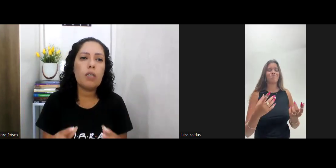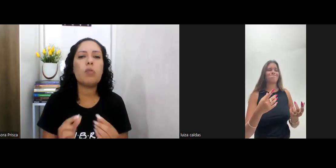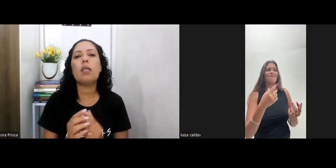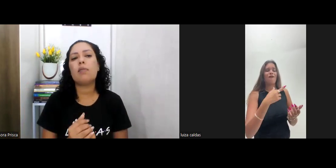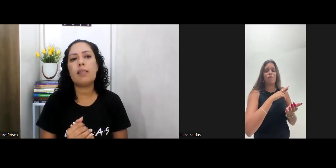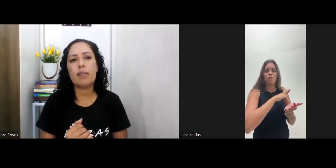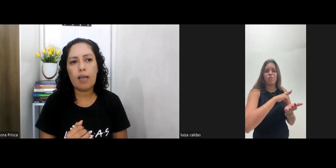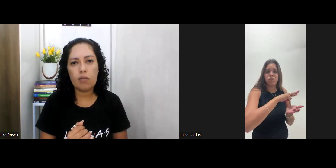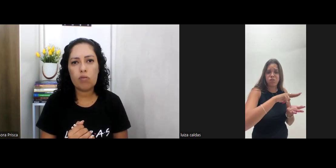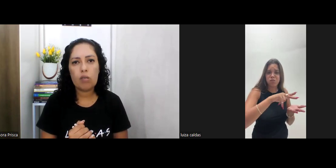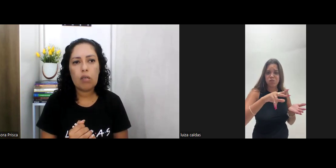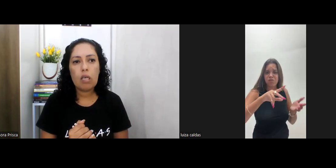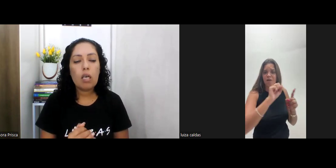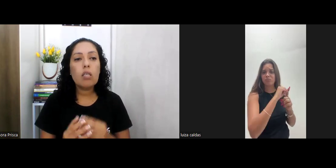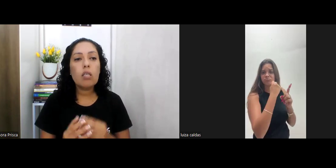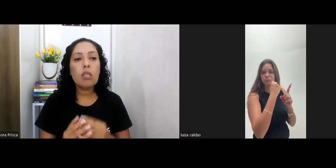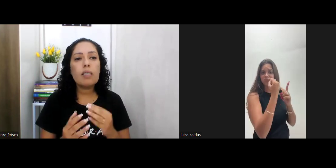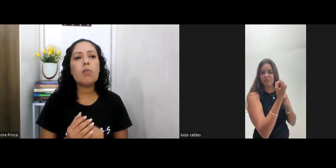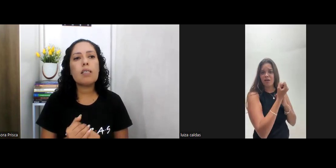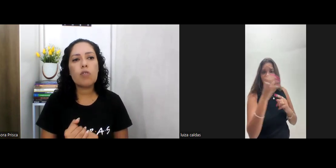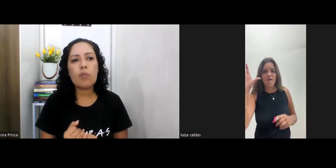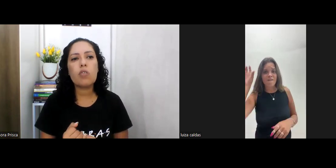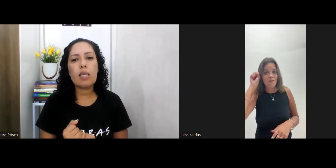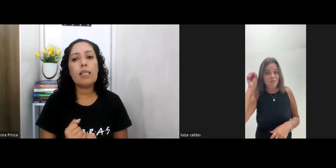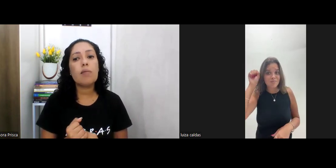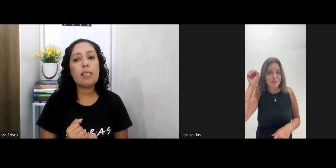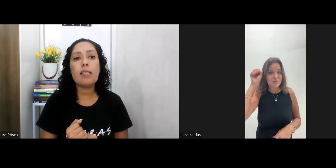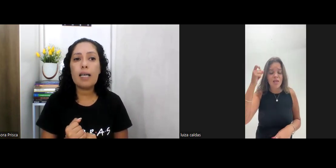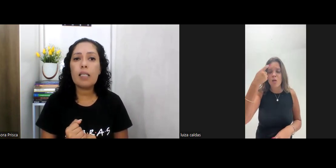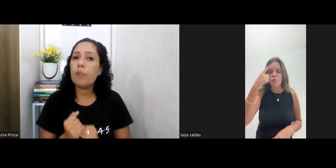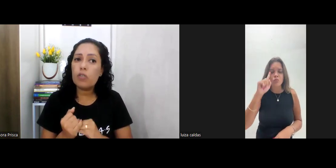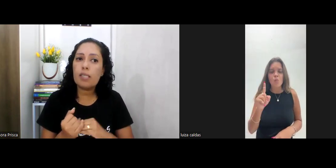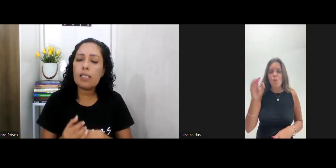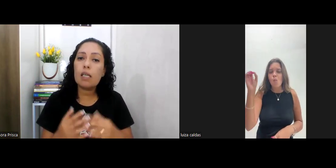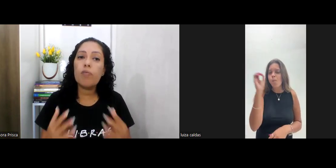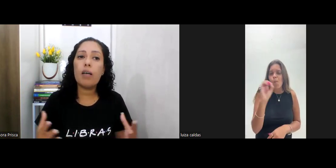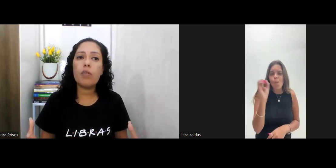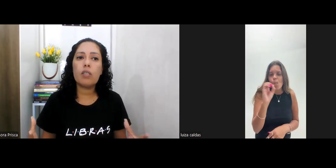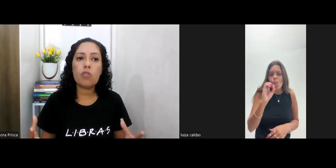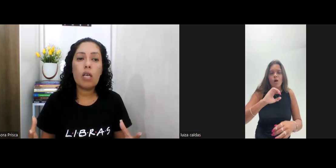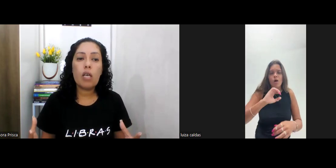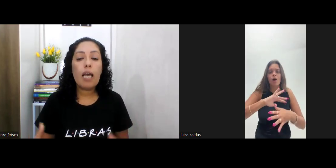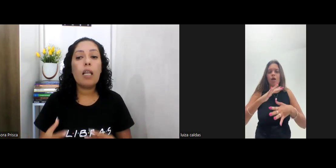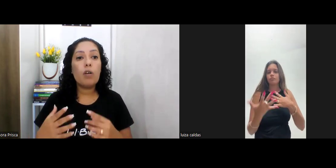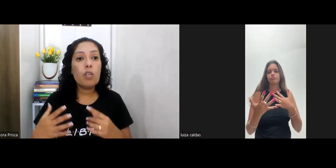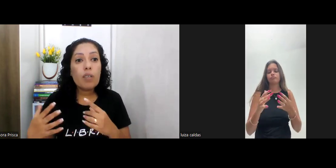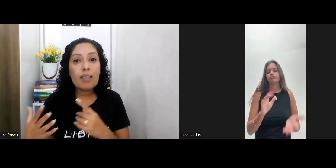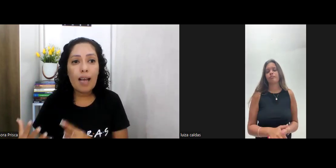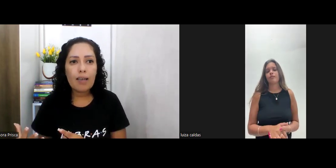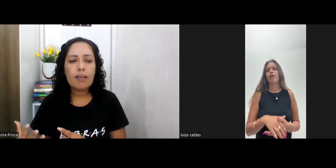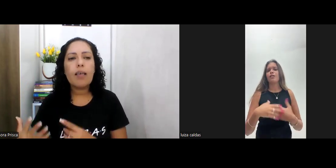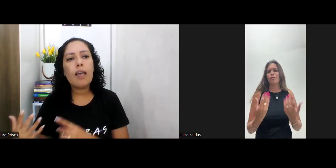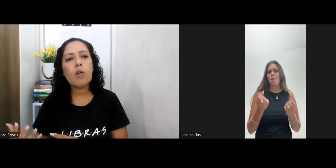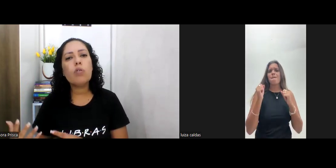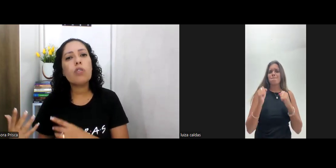o mínimo da língua de sinais. E numa situação de emergência, a língua de sinais, ela pode sim salvar vidas. Ela pode